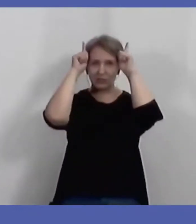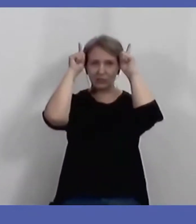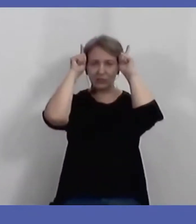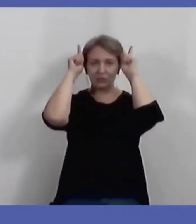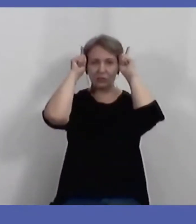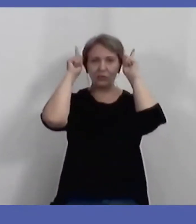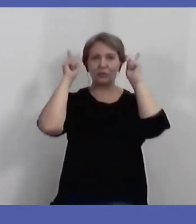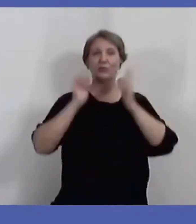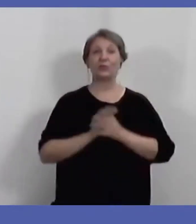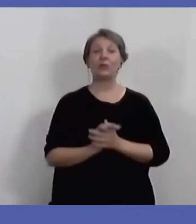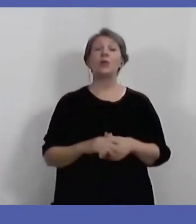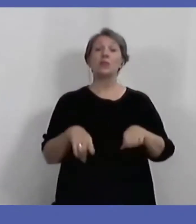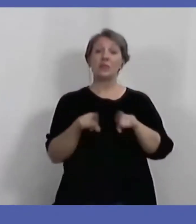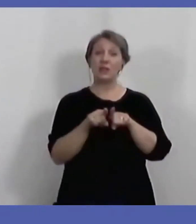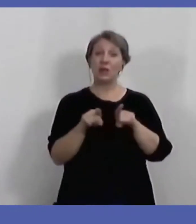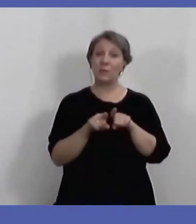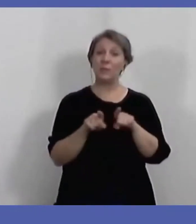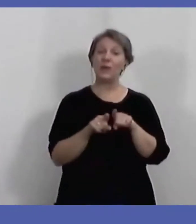gentios.